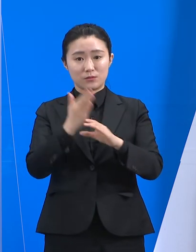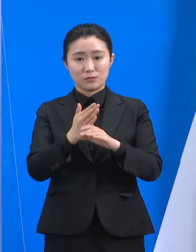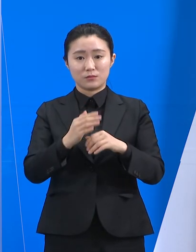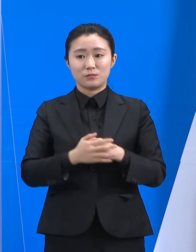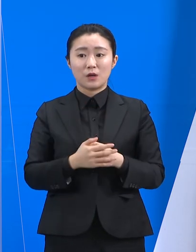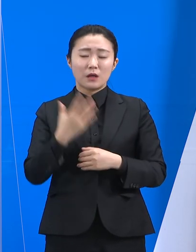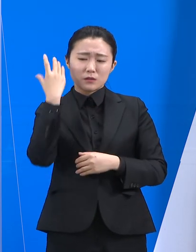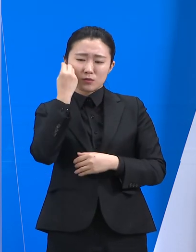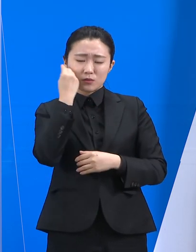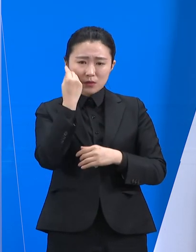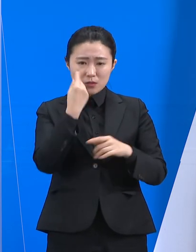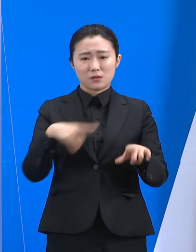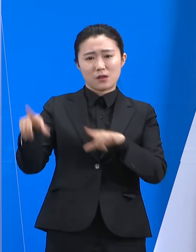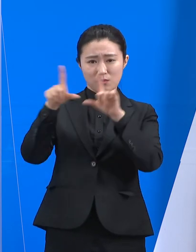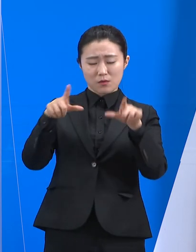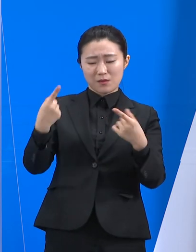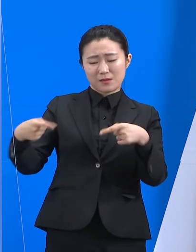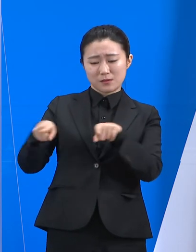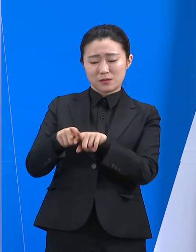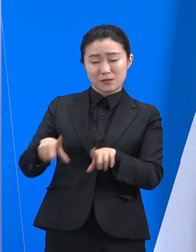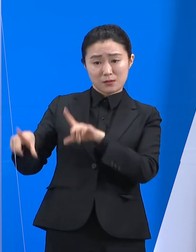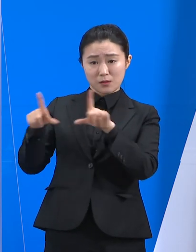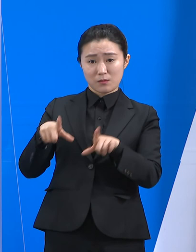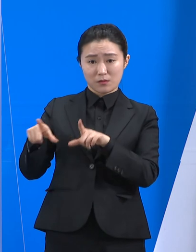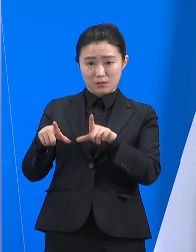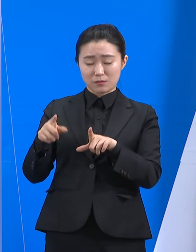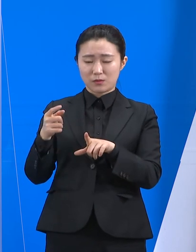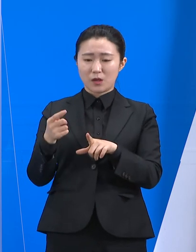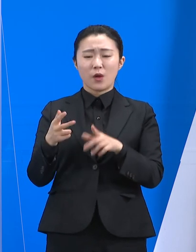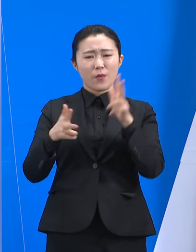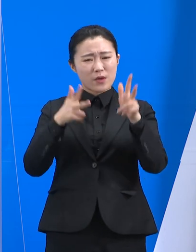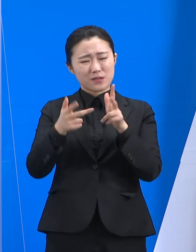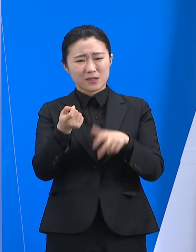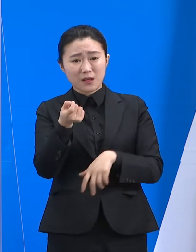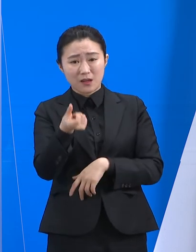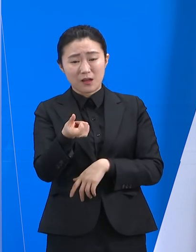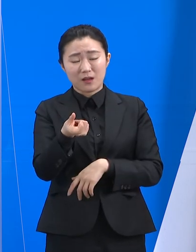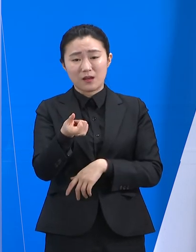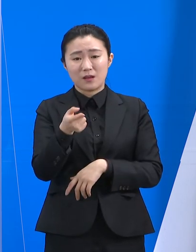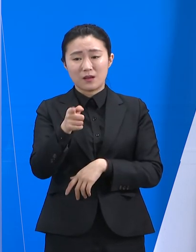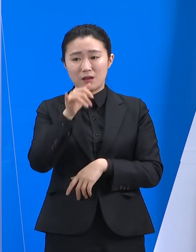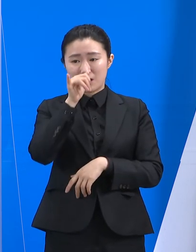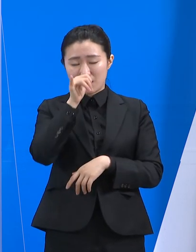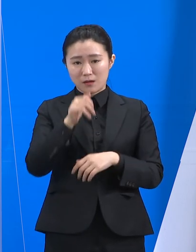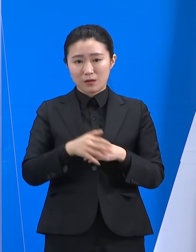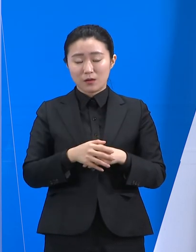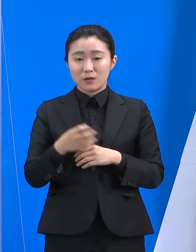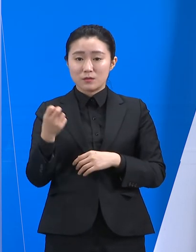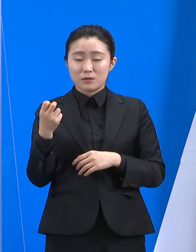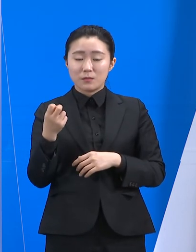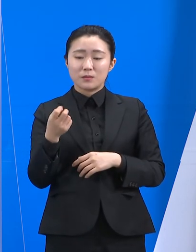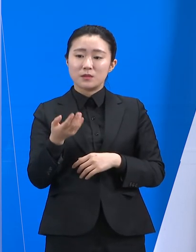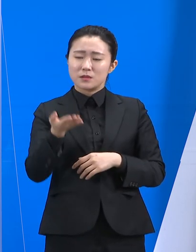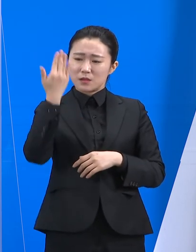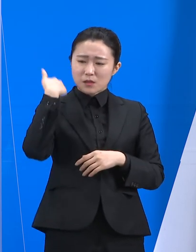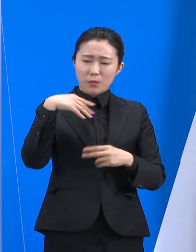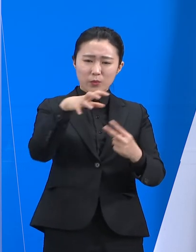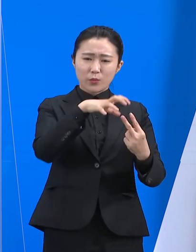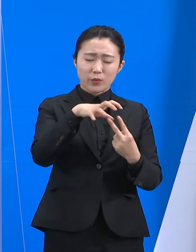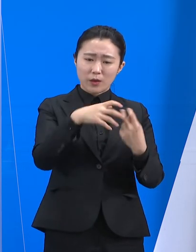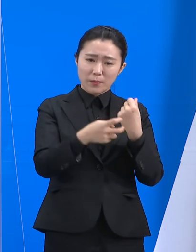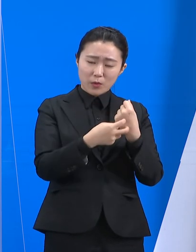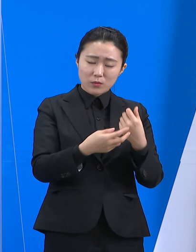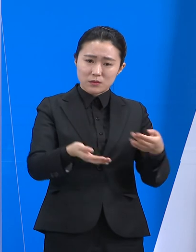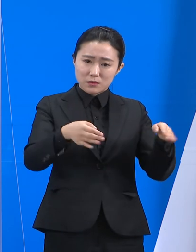사업장이 많습니다. 노인 요양시설 숫자가 많아 방역 대응에 취약했던 것과 유사하게